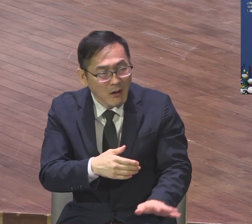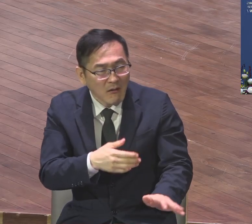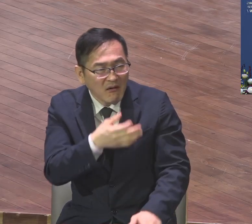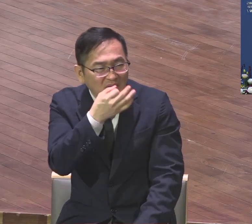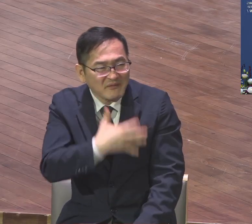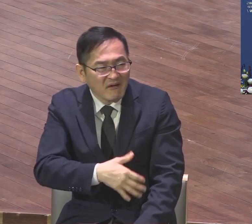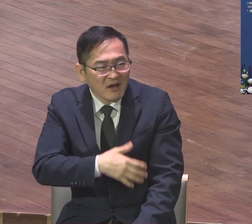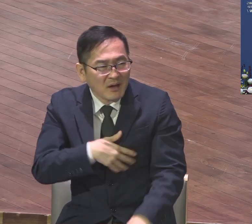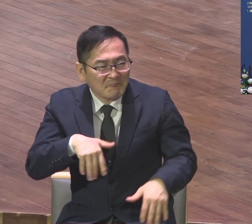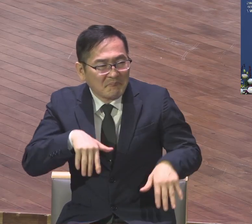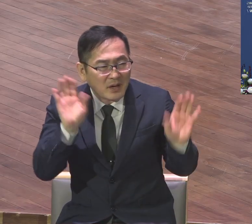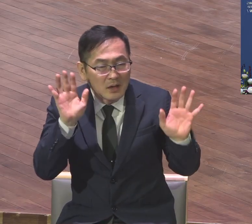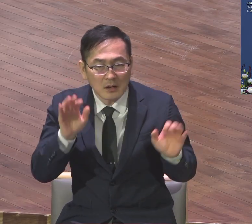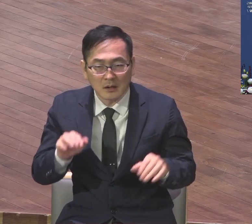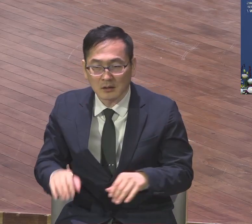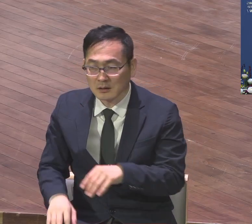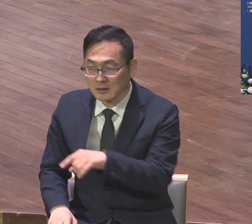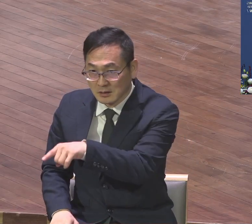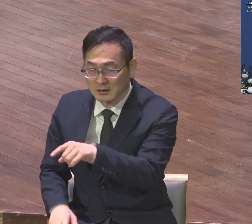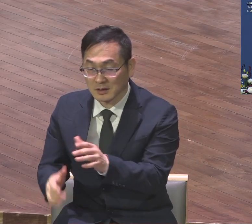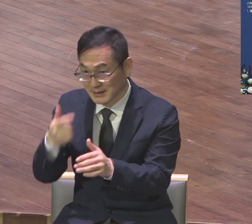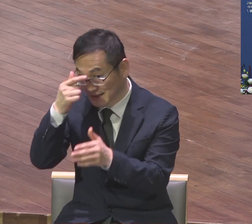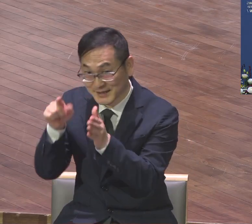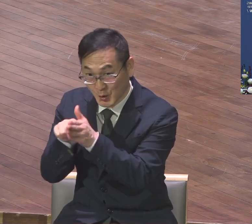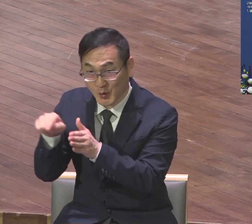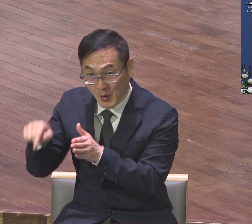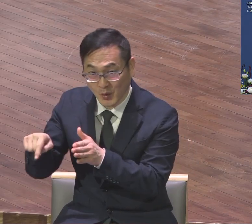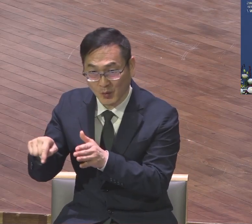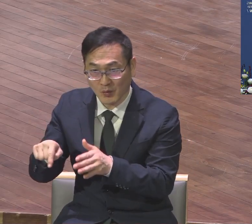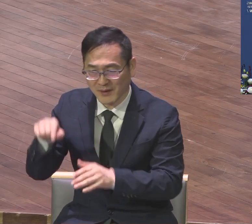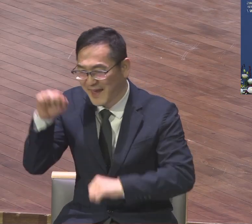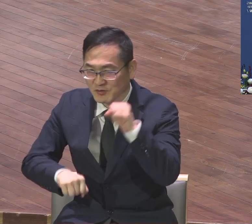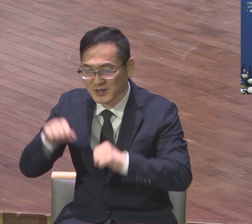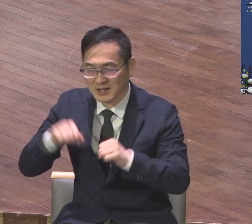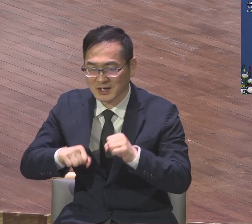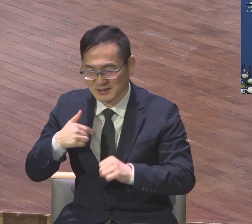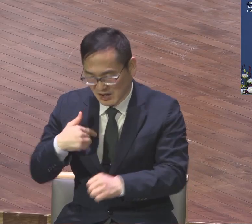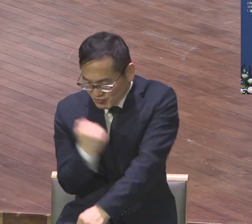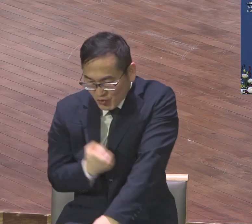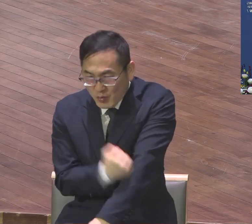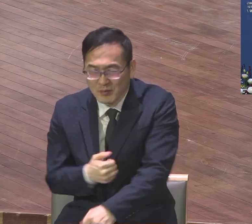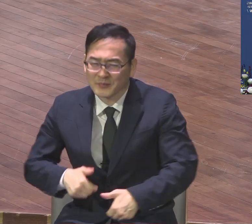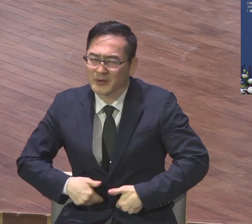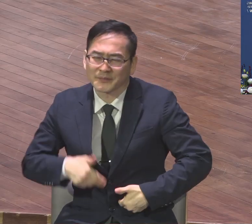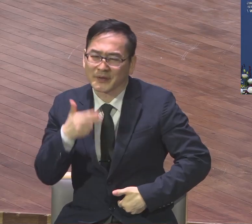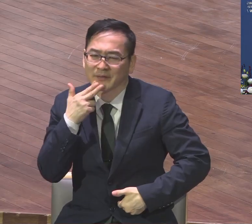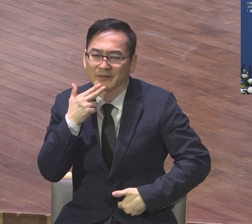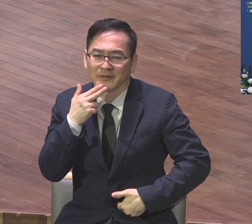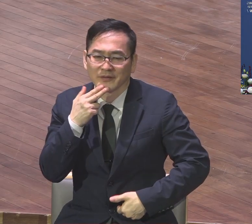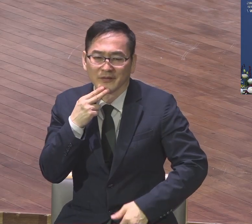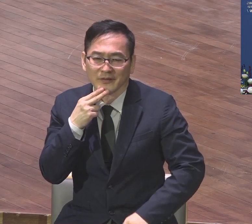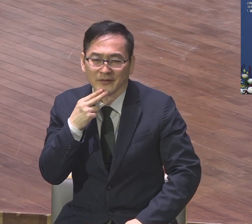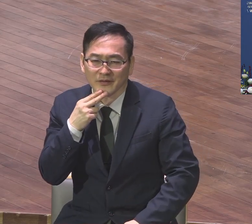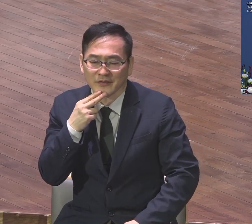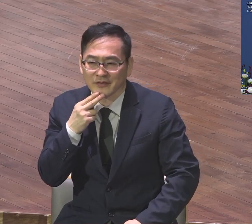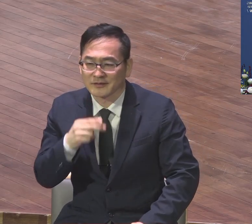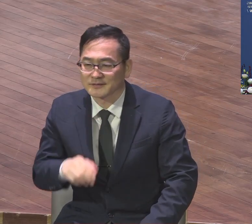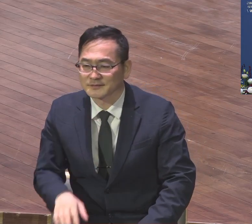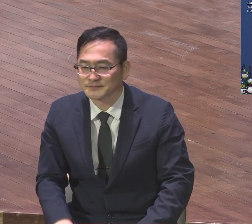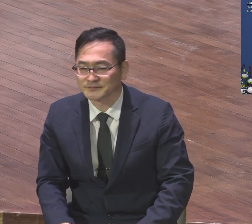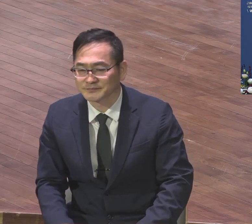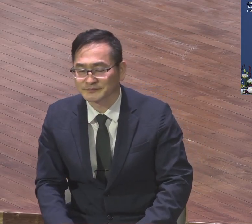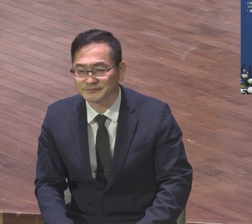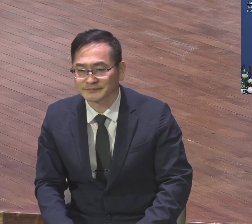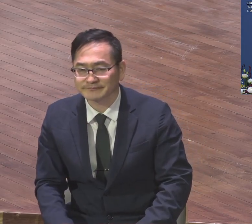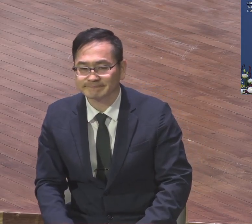어떤 인간의 행위나 노력이 필요하지 않습니다. 행위 필요 없습니다. 행위를 강조하면 종교예요. 구원 아니에요. 에베소 2장